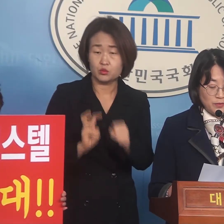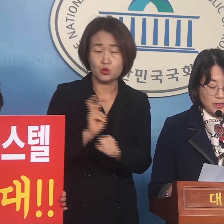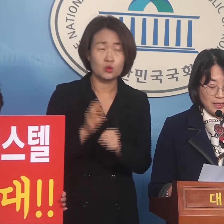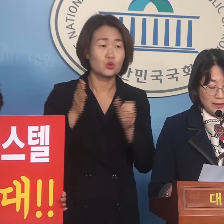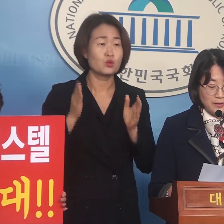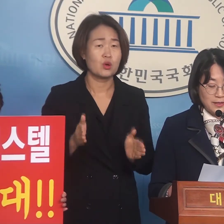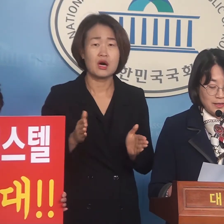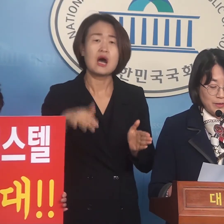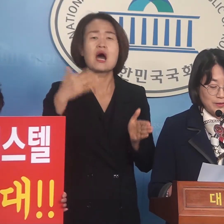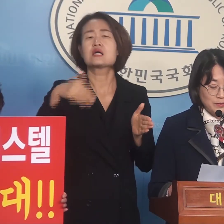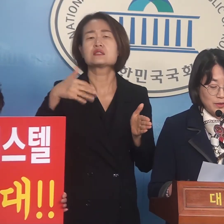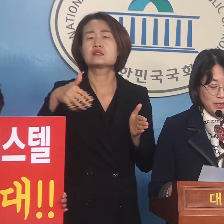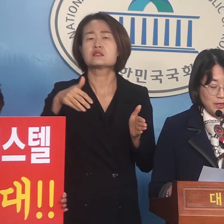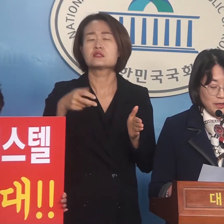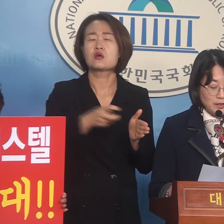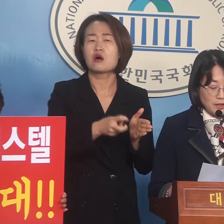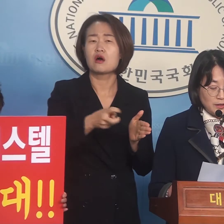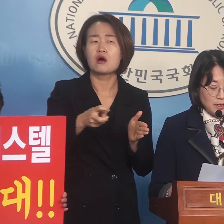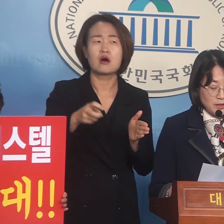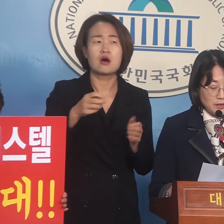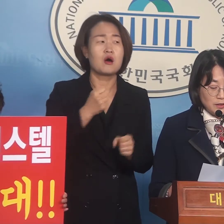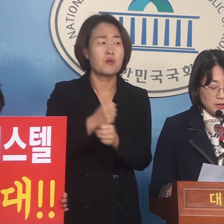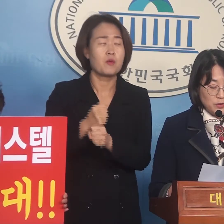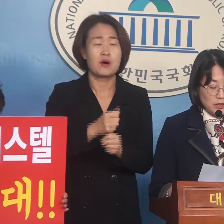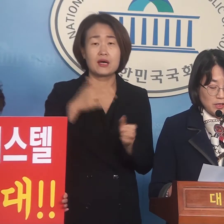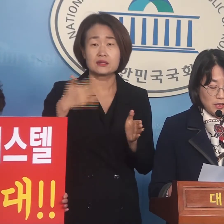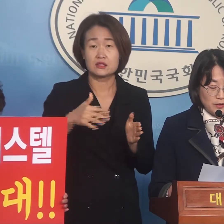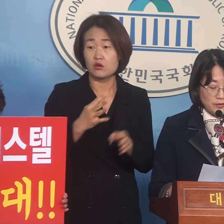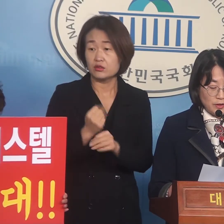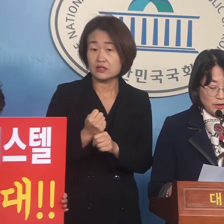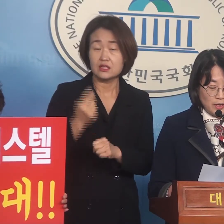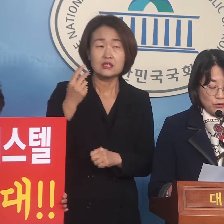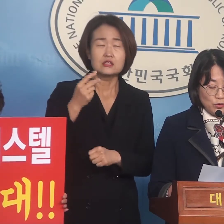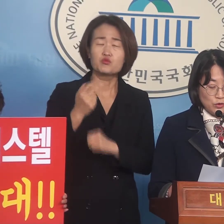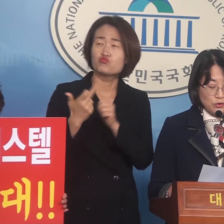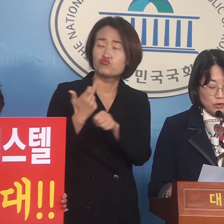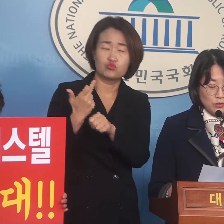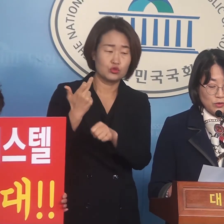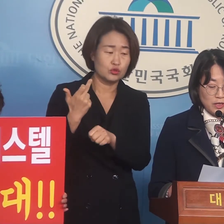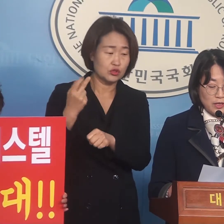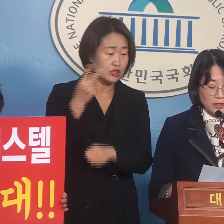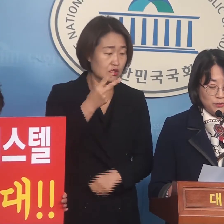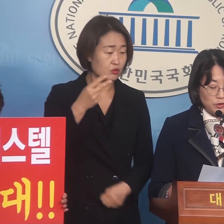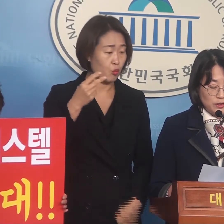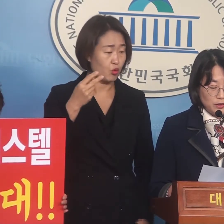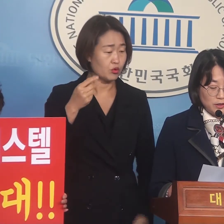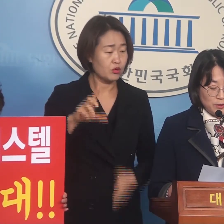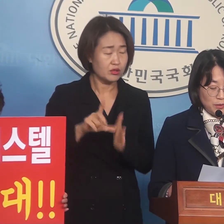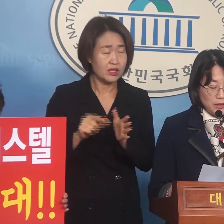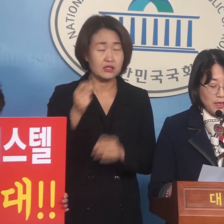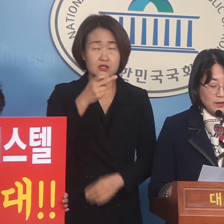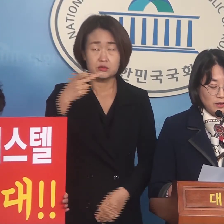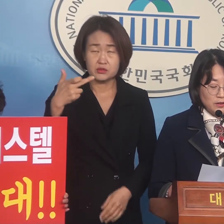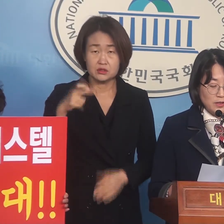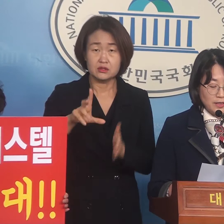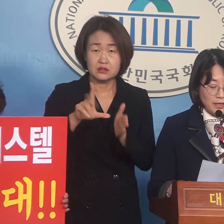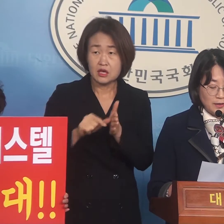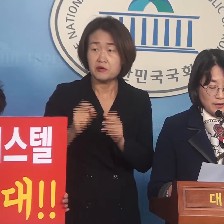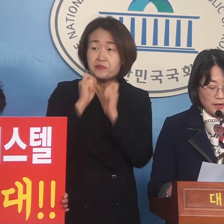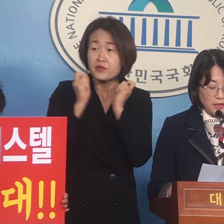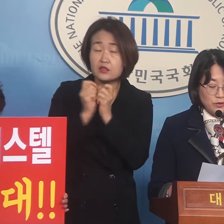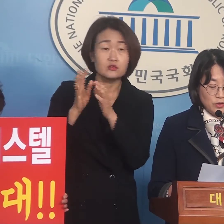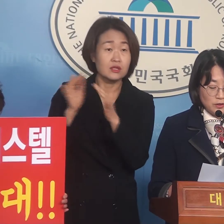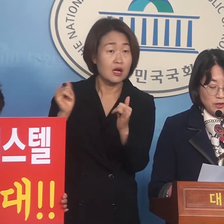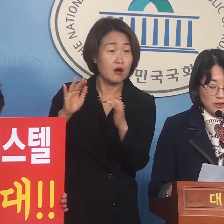터미널이 건립되지 않은 채 남아 있습니다. 지난 2017년 한국토지주택공사가 이 부지를 민간